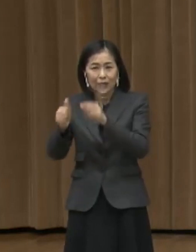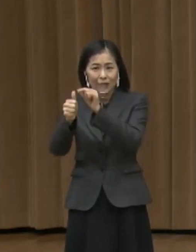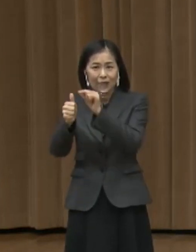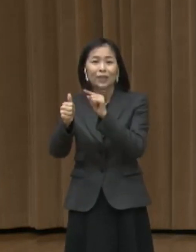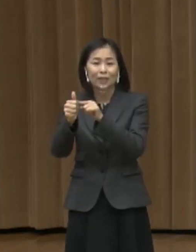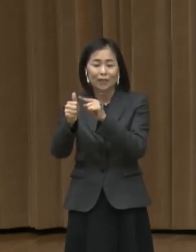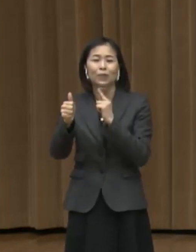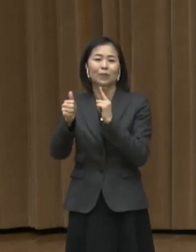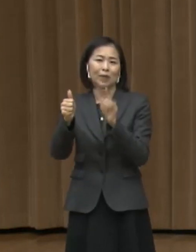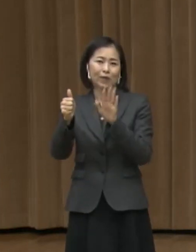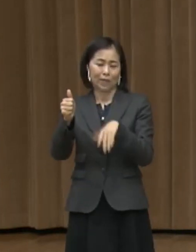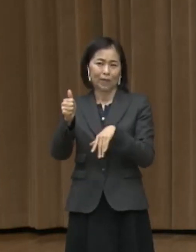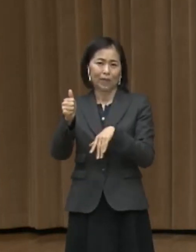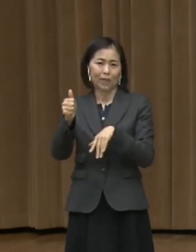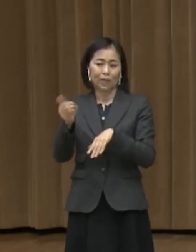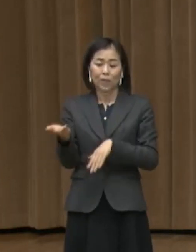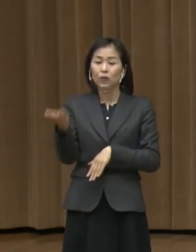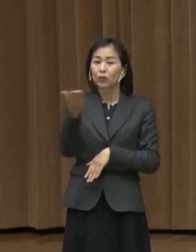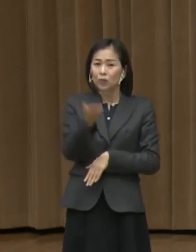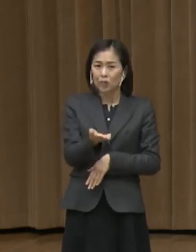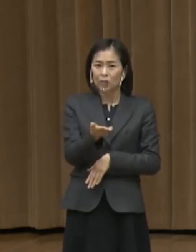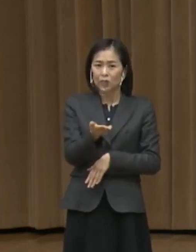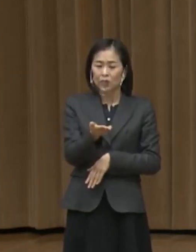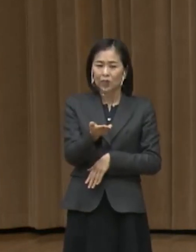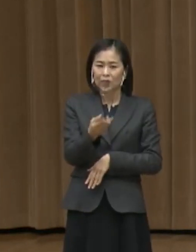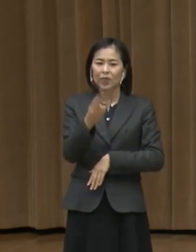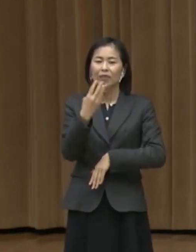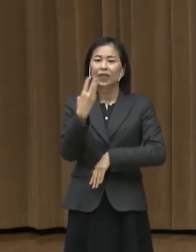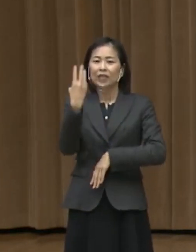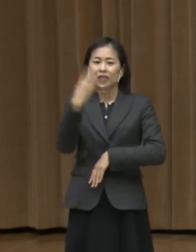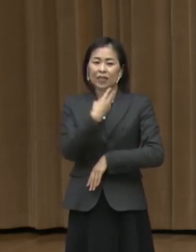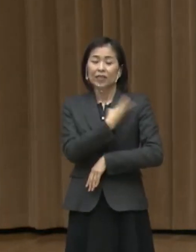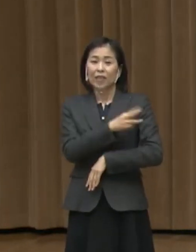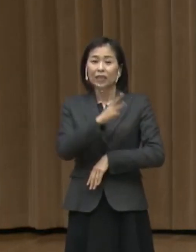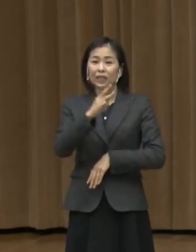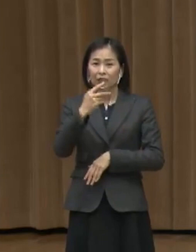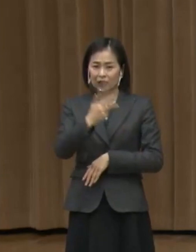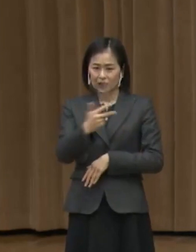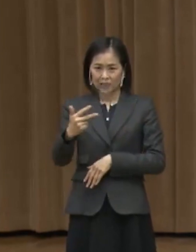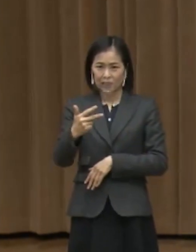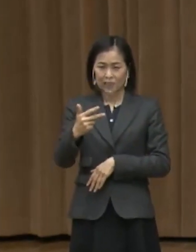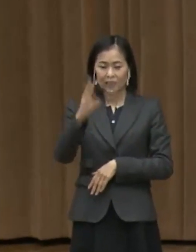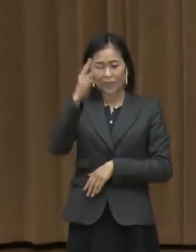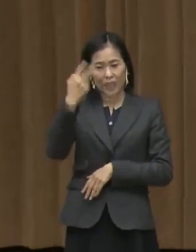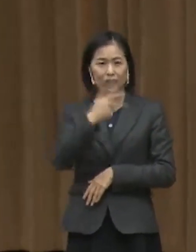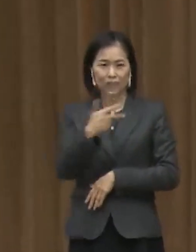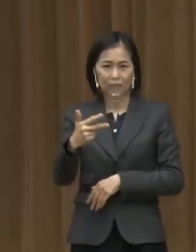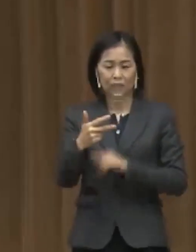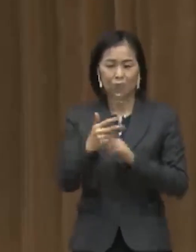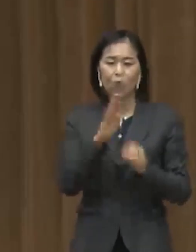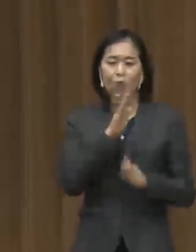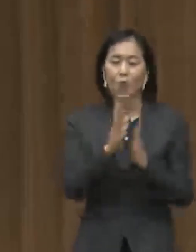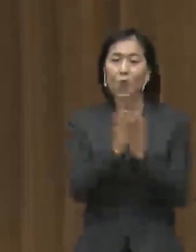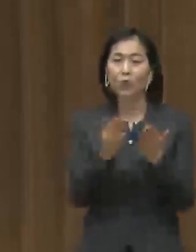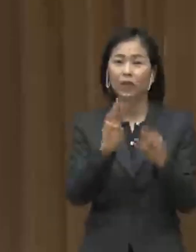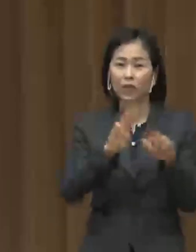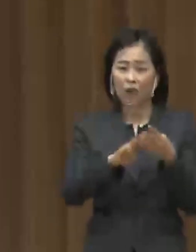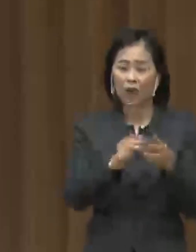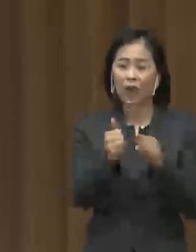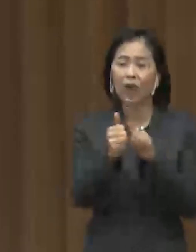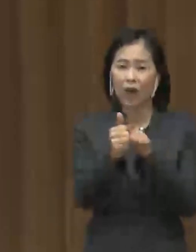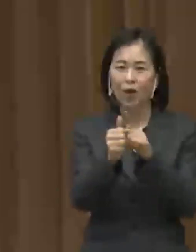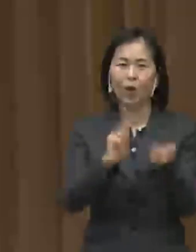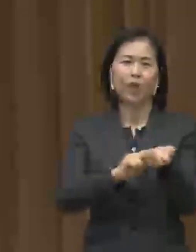ました。それに次に、参事であります本田につきましては、医師でありますが、引き続